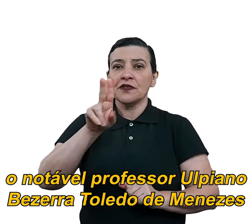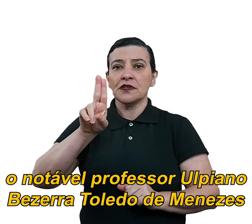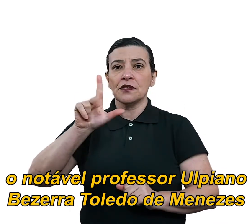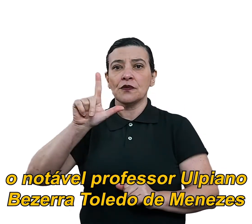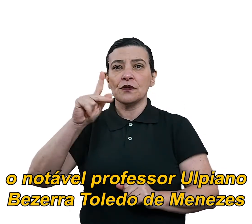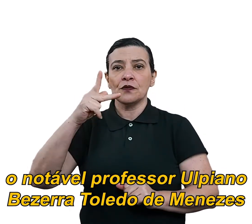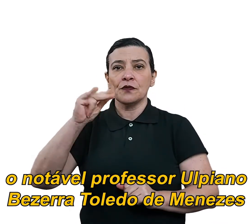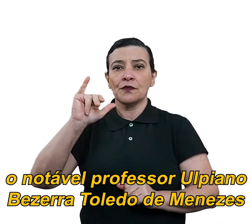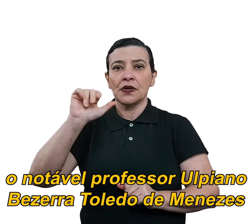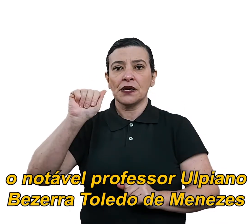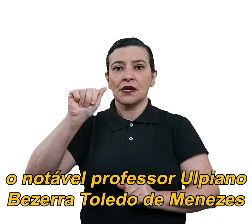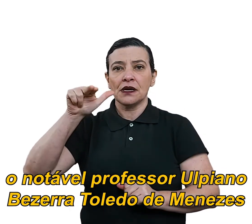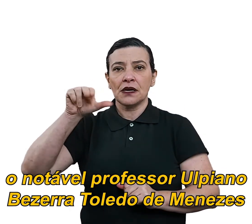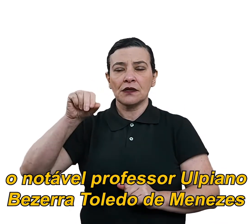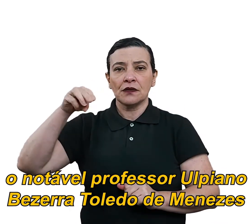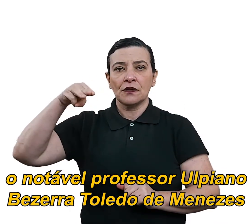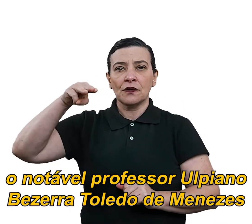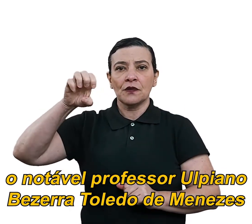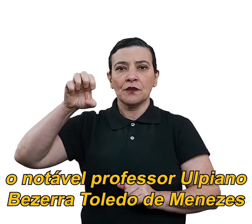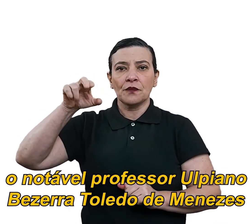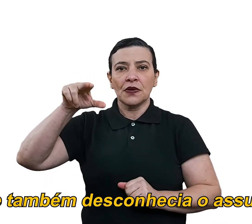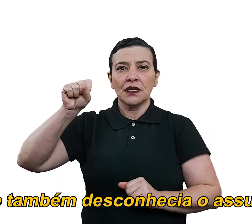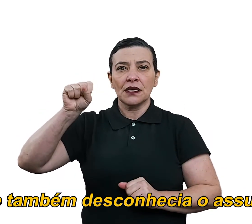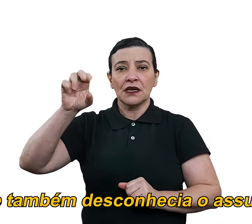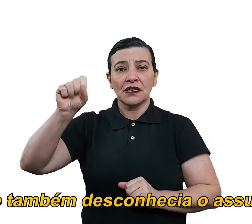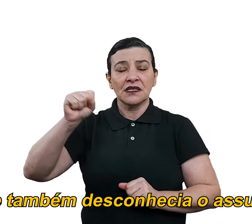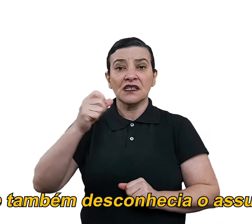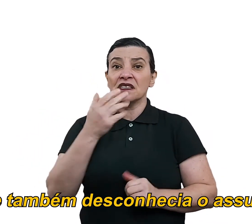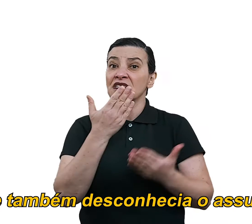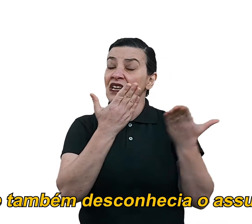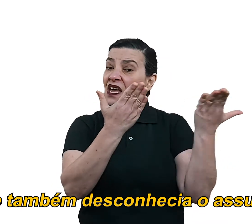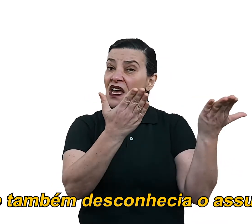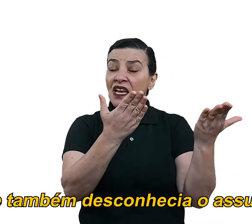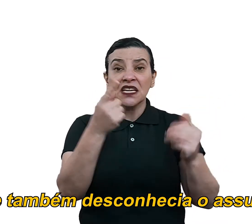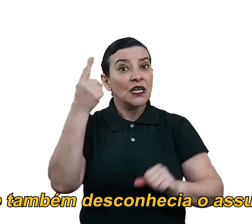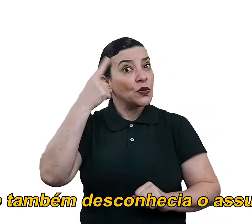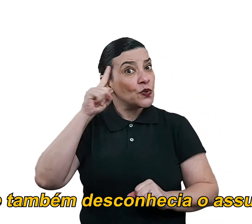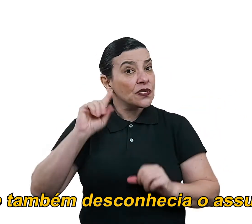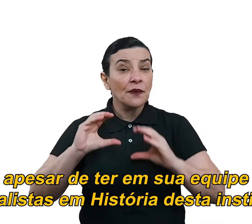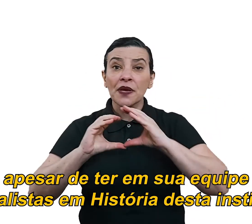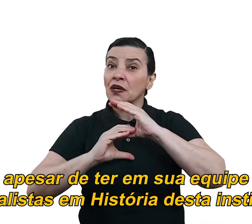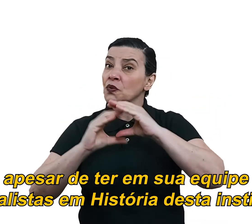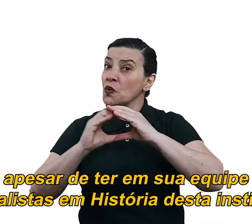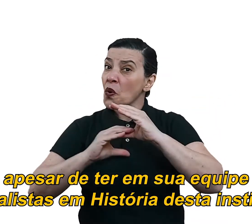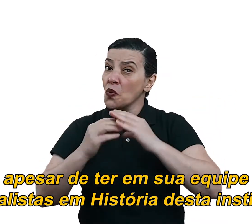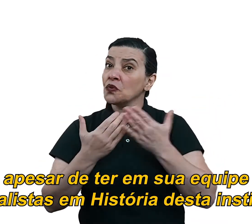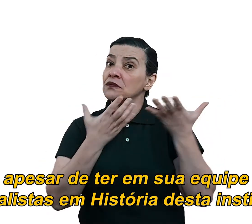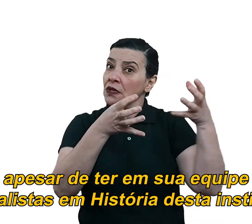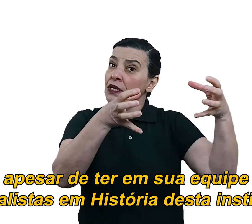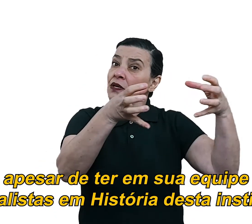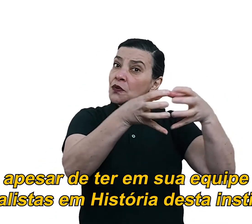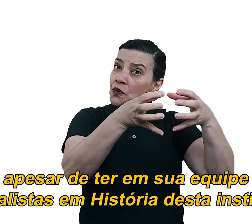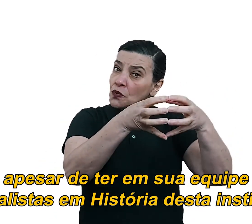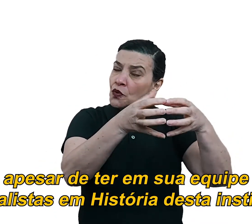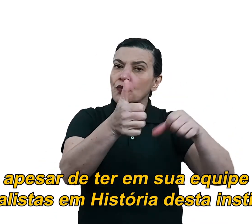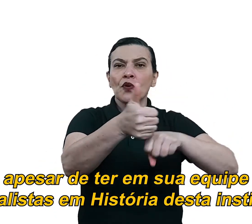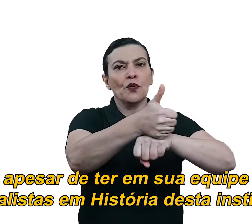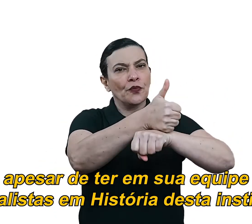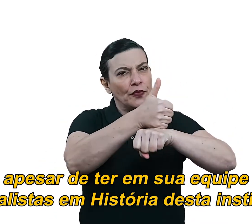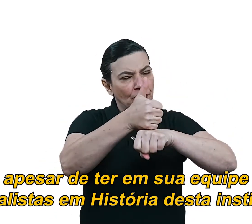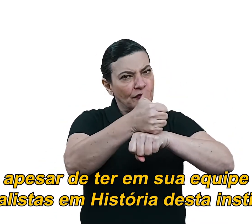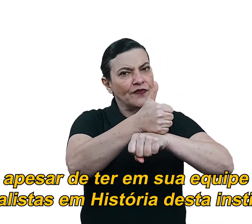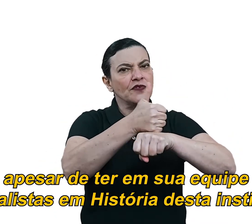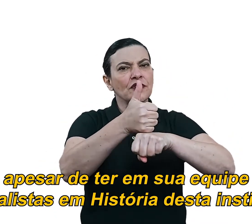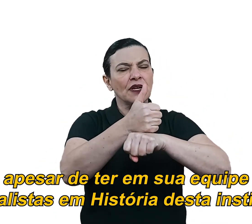notável professor Opiano Bezerra Toledo de Menezes, que também desconhecia o assunto, apesar de ter em sua